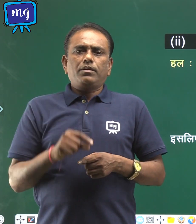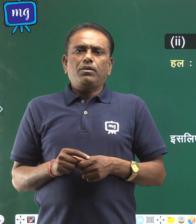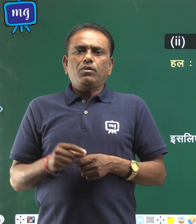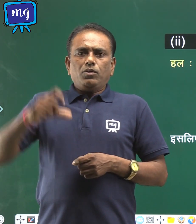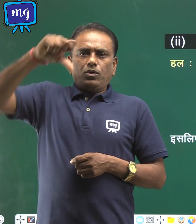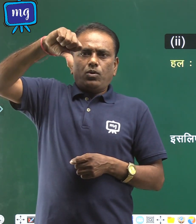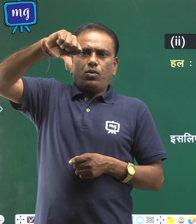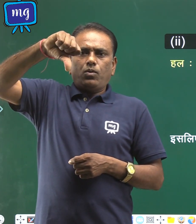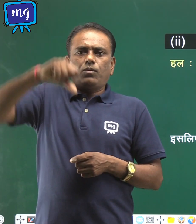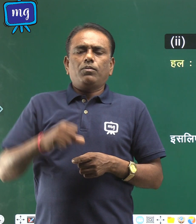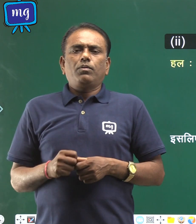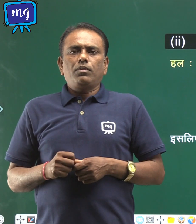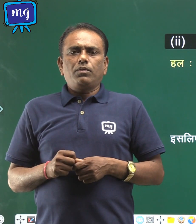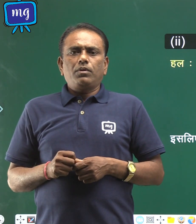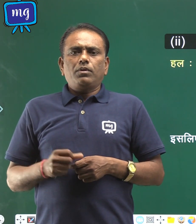9,